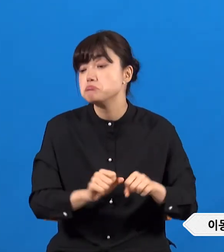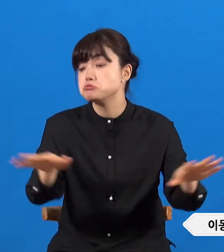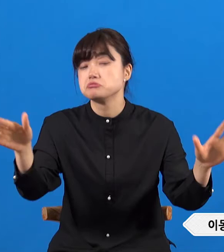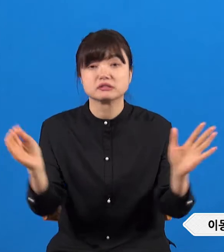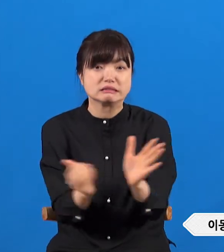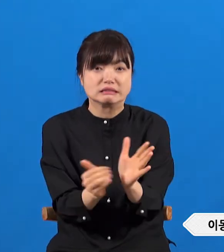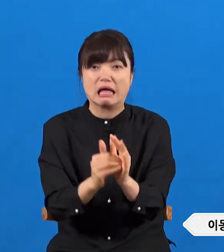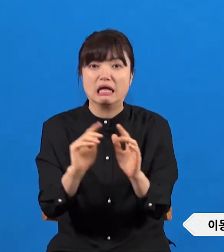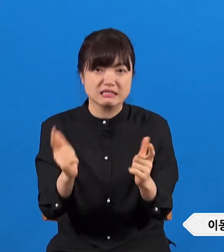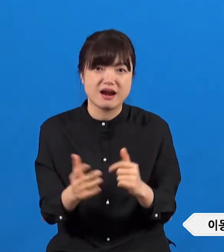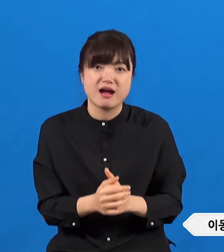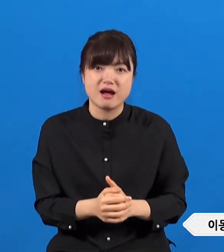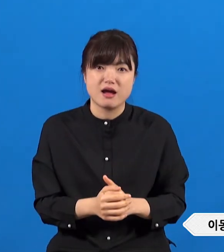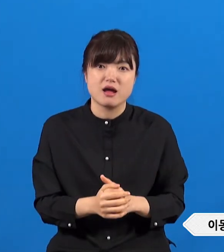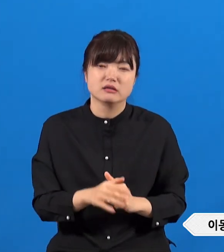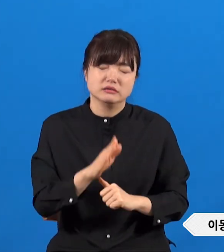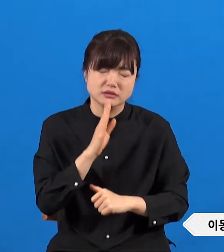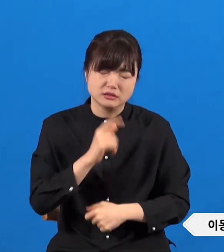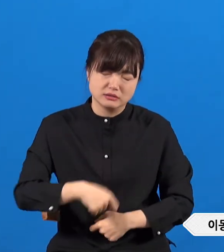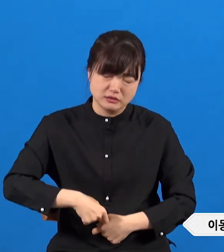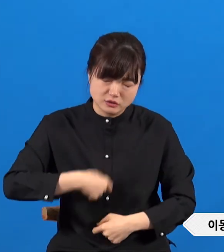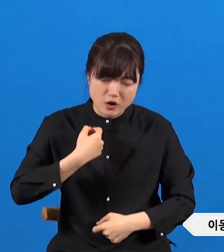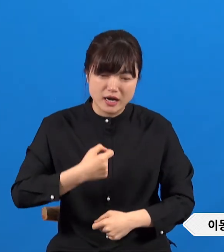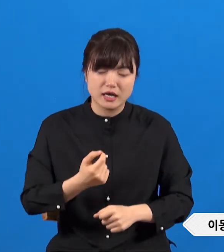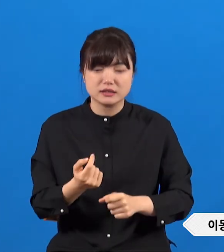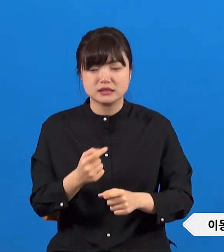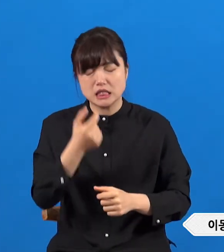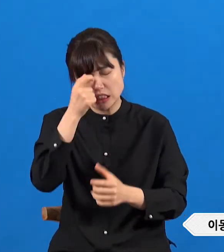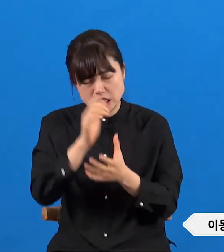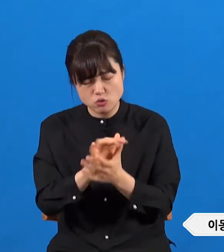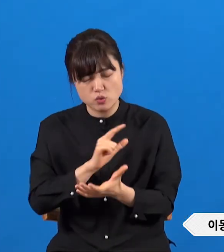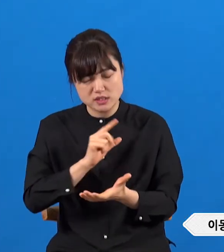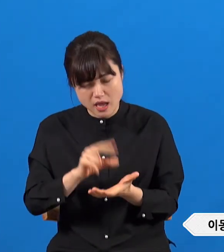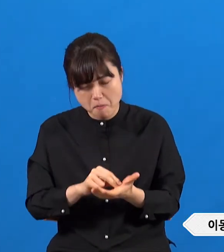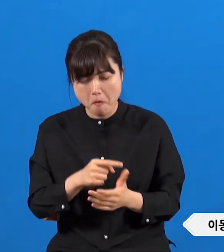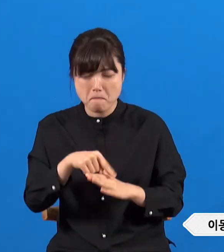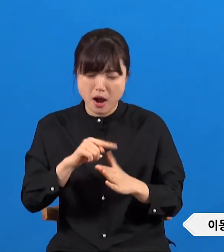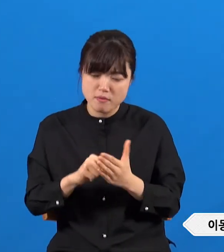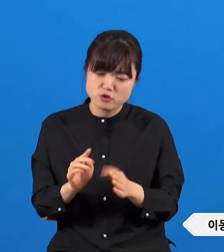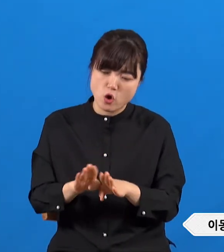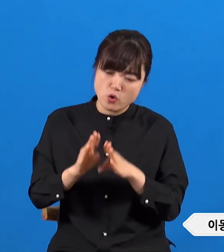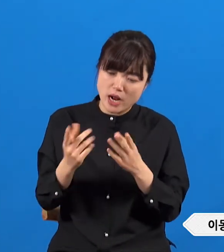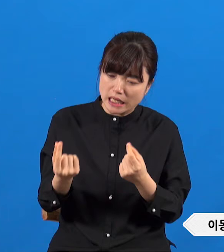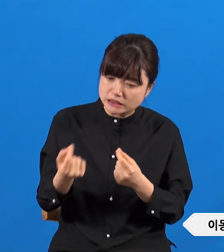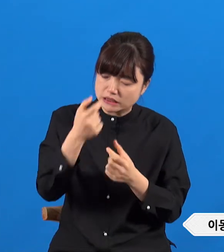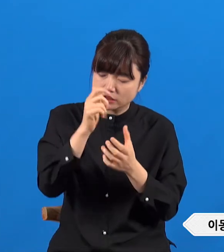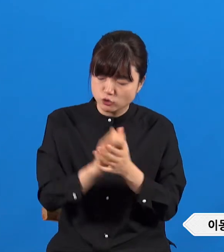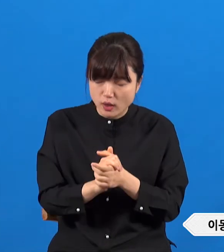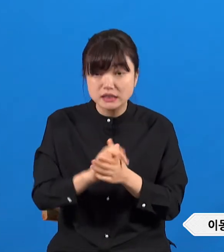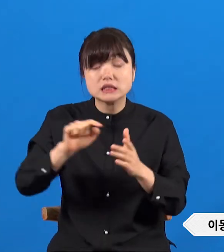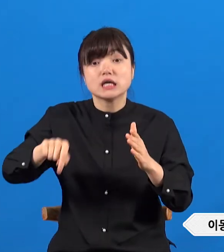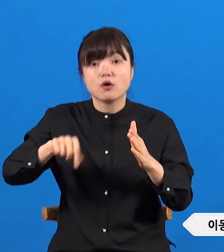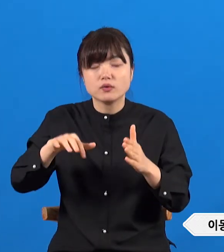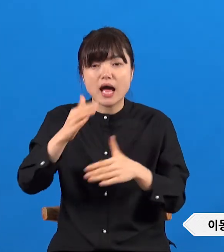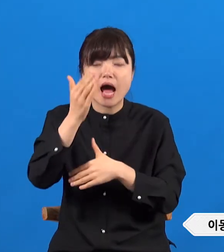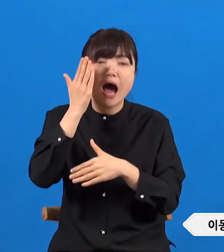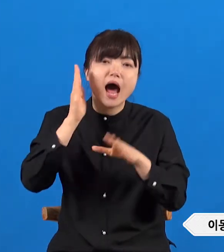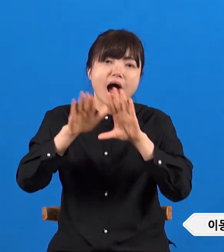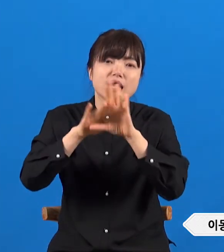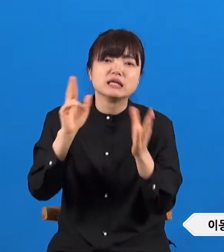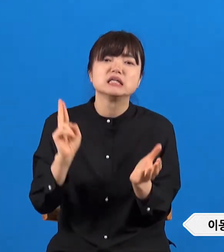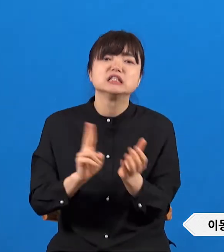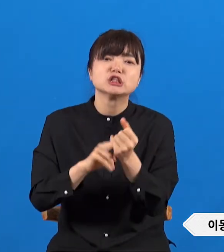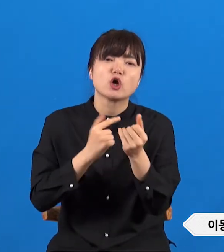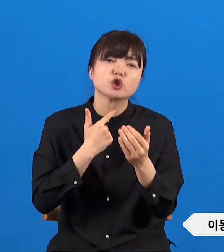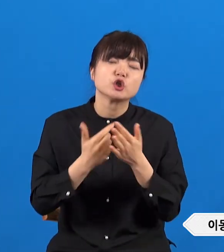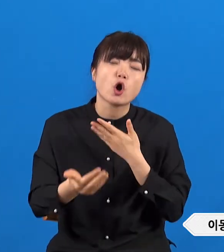흩어지고 끝나는 것이 아니라 정말 진솔하게 자기의 기도 제목, 마음을 열고 함께 나누며 기도하는 거기에서 하늘의 기적을